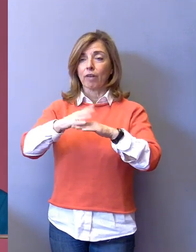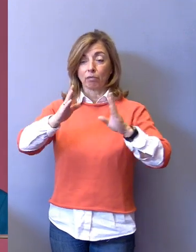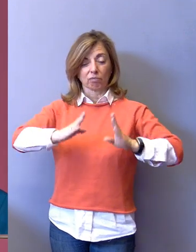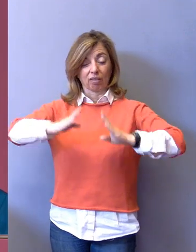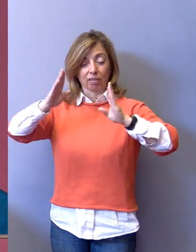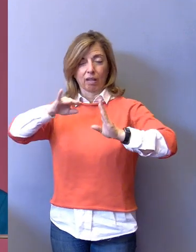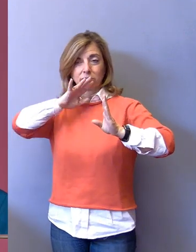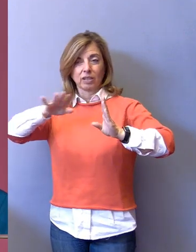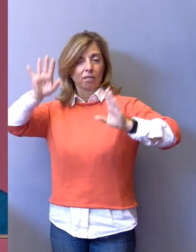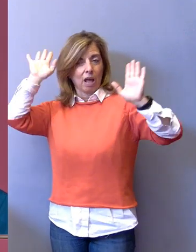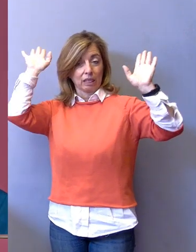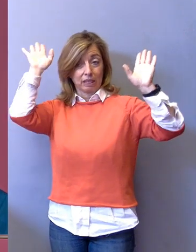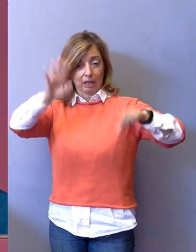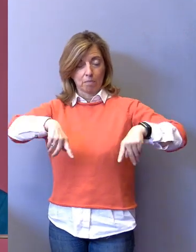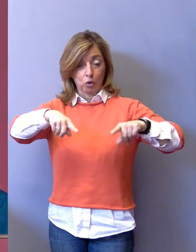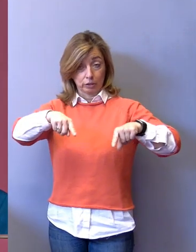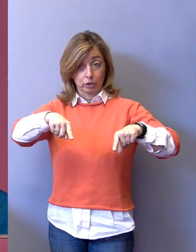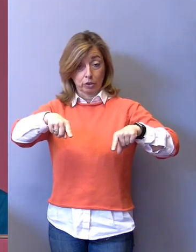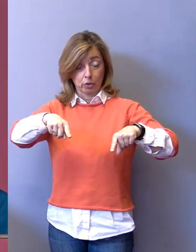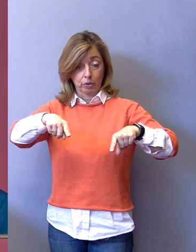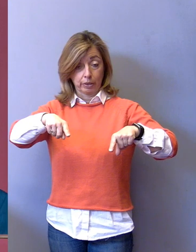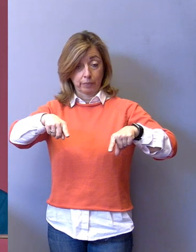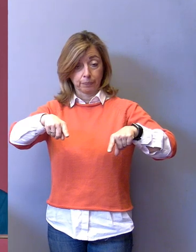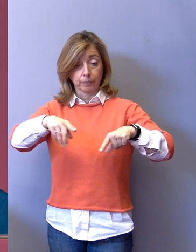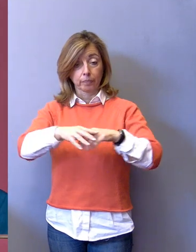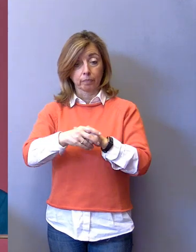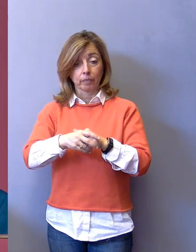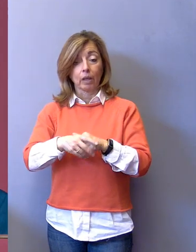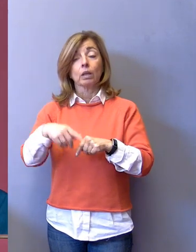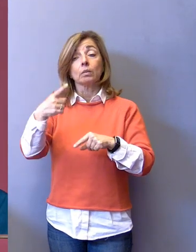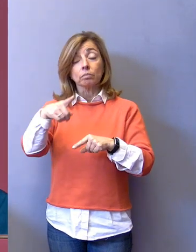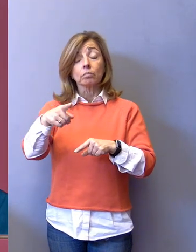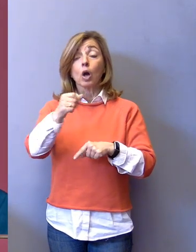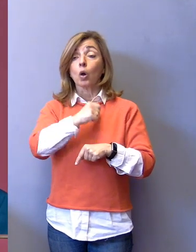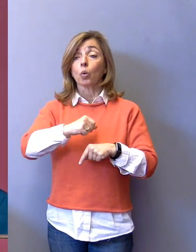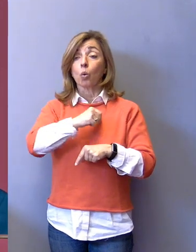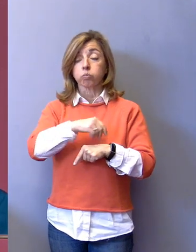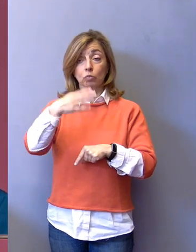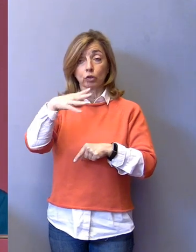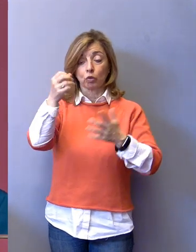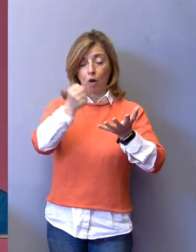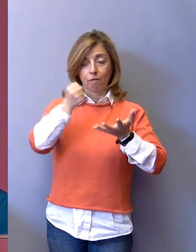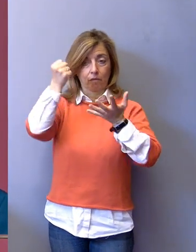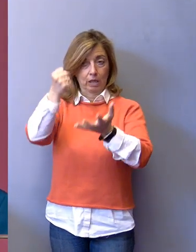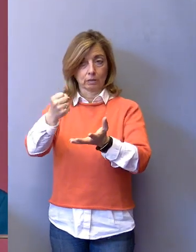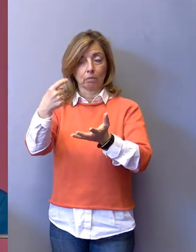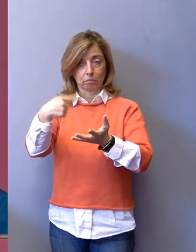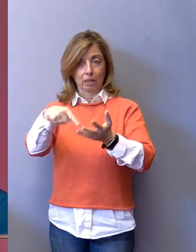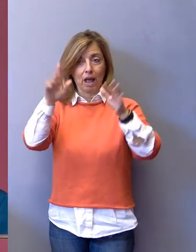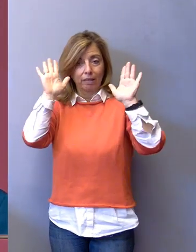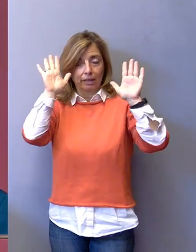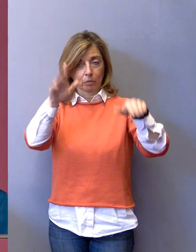proprietà del comune di Genova e la demolizione è stata fabbricata è stata finanziata dal comune di Genova e la parte di